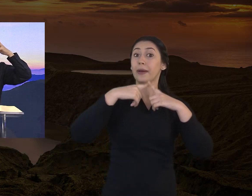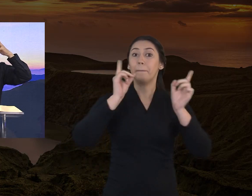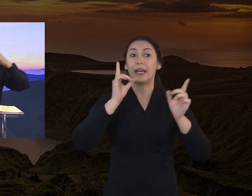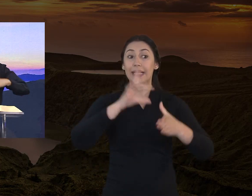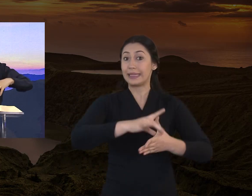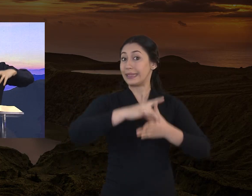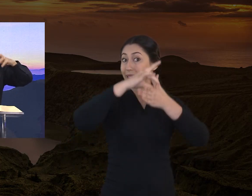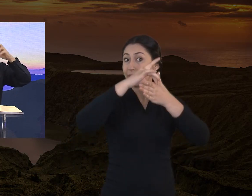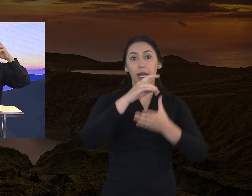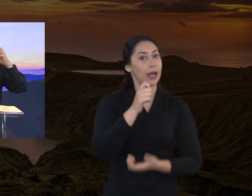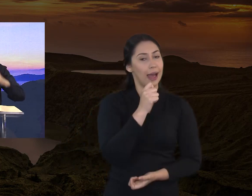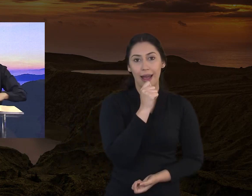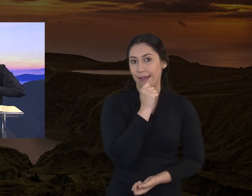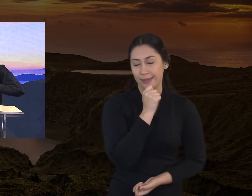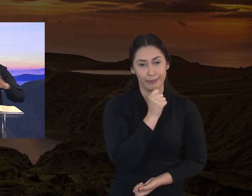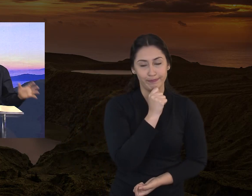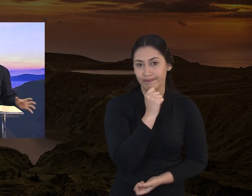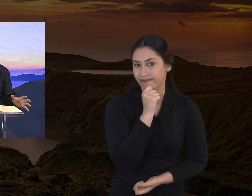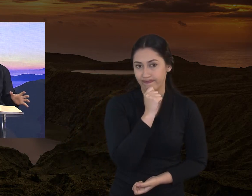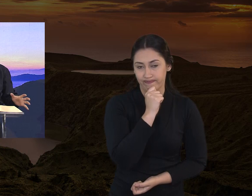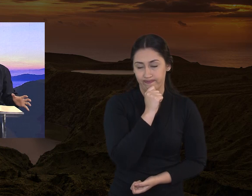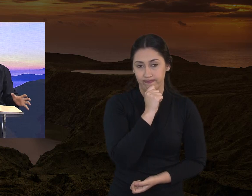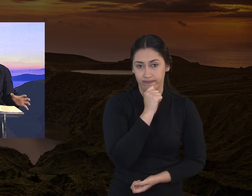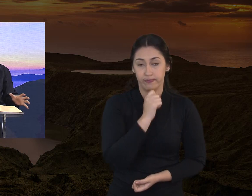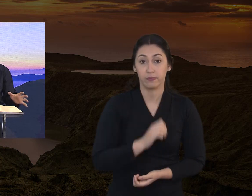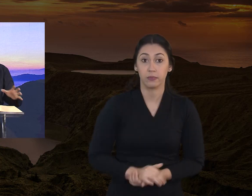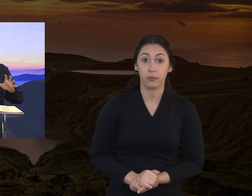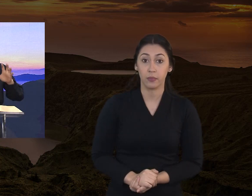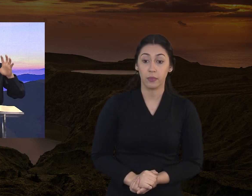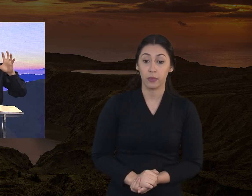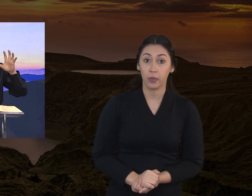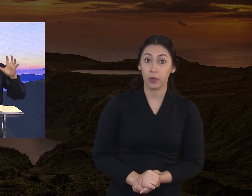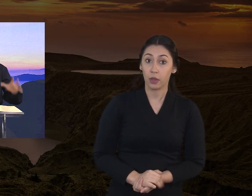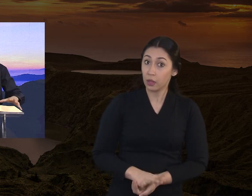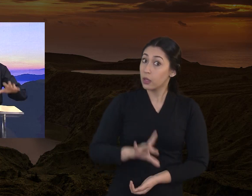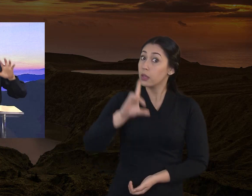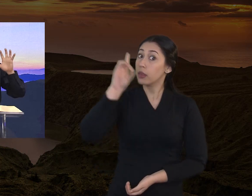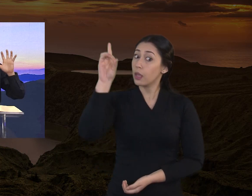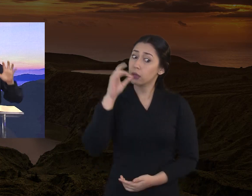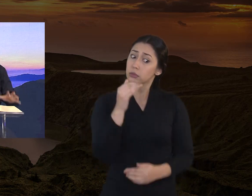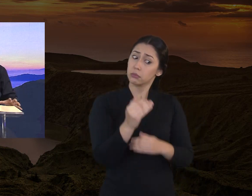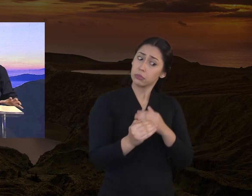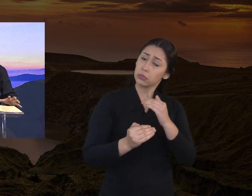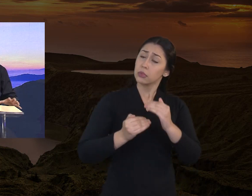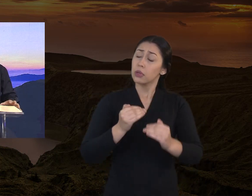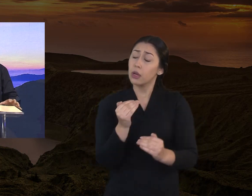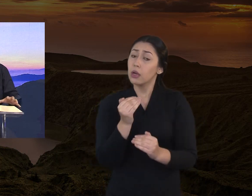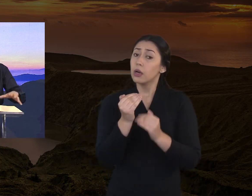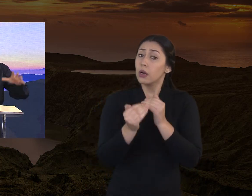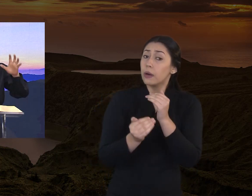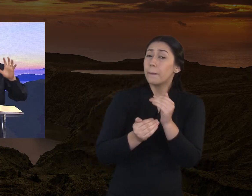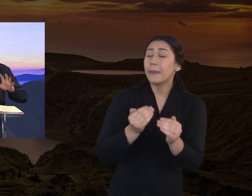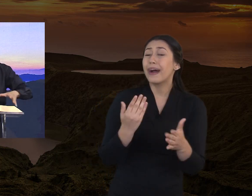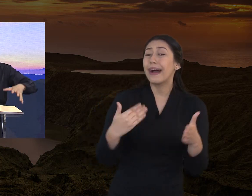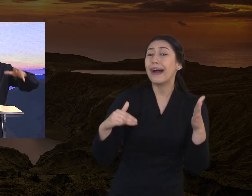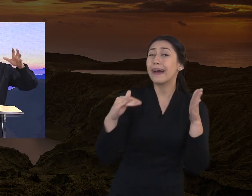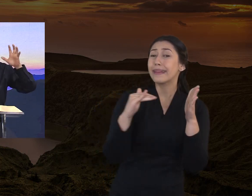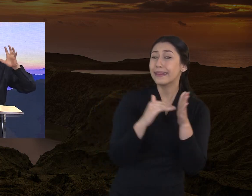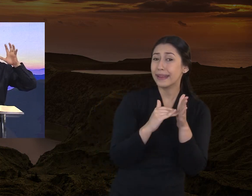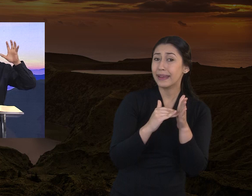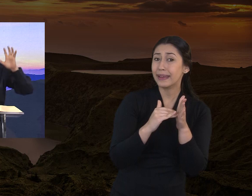é líder, ainda não é o cabeça sobre todas as coisas. Deus está fazendo esse processo, até